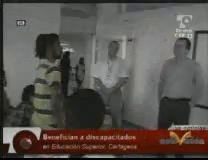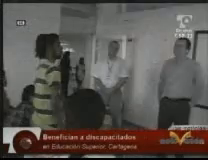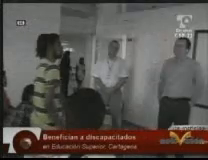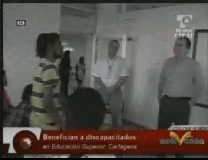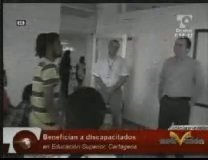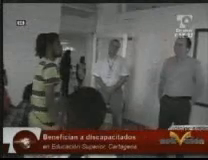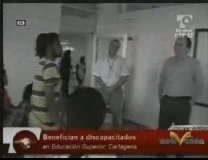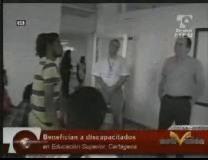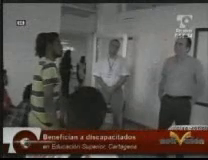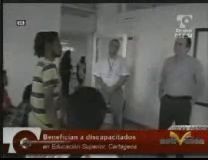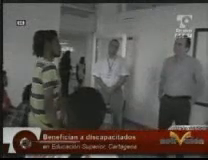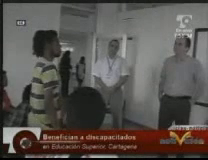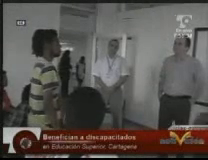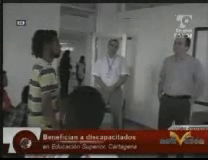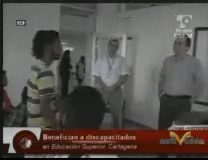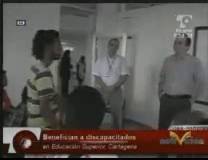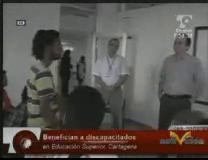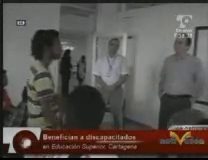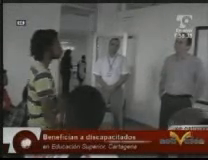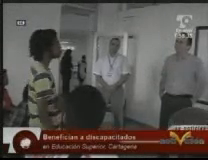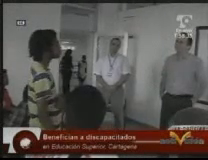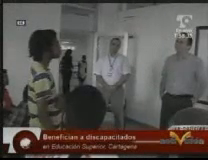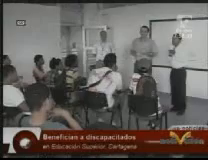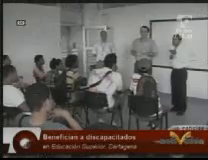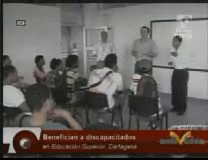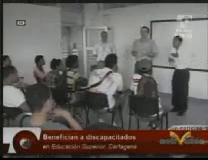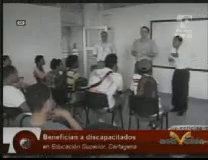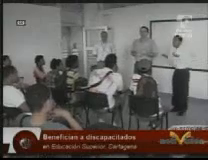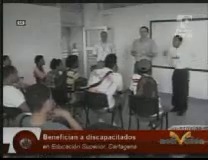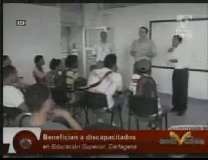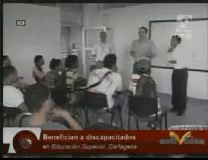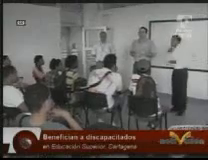que ofrece el programa y el ICETEX. Desde Cartagena,